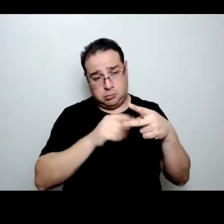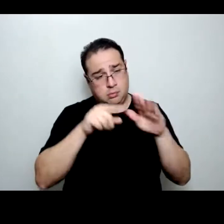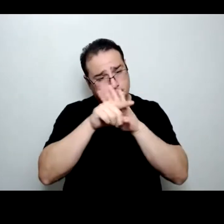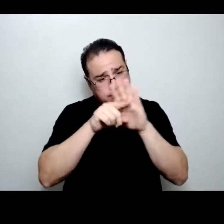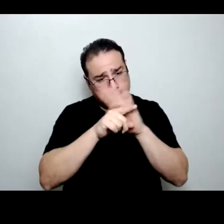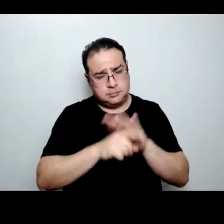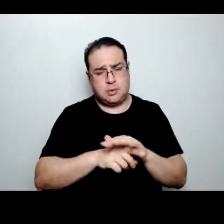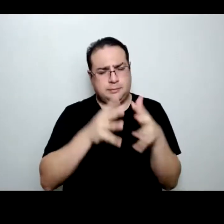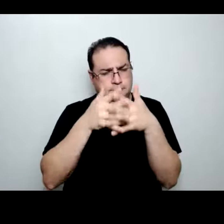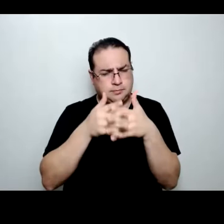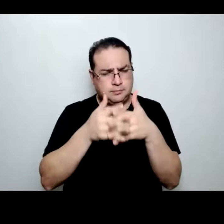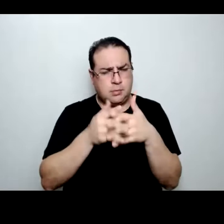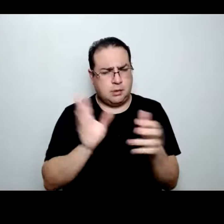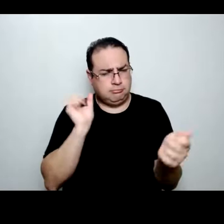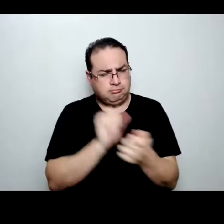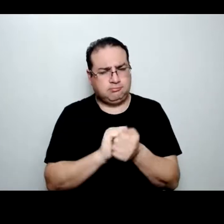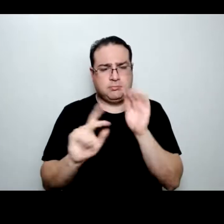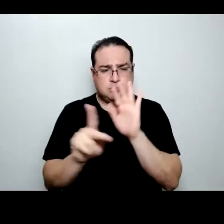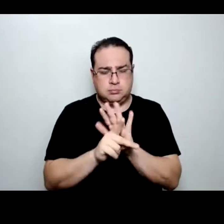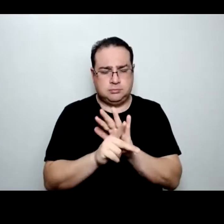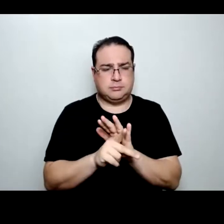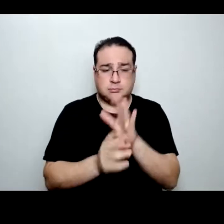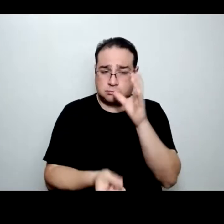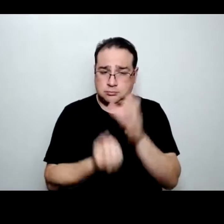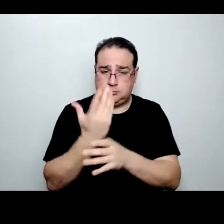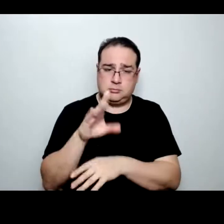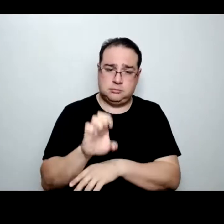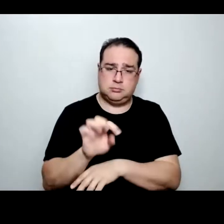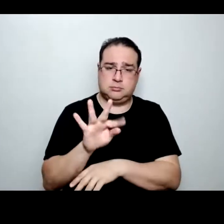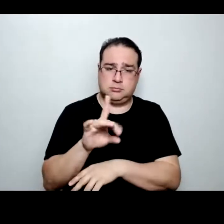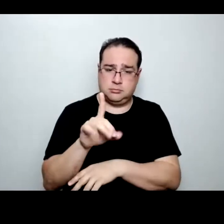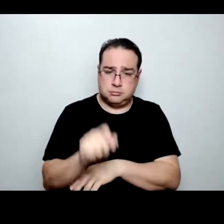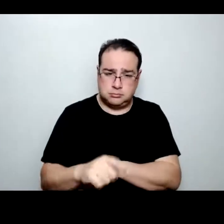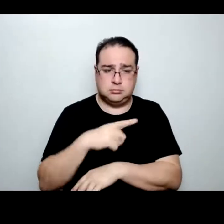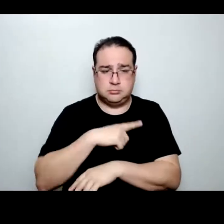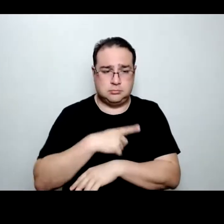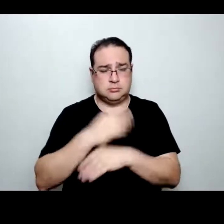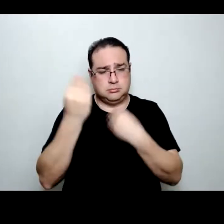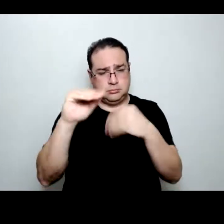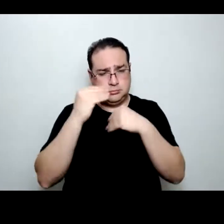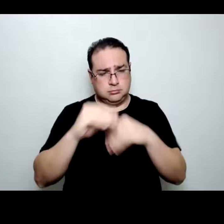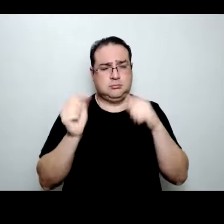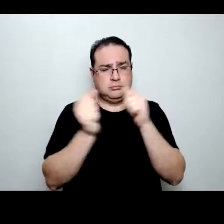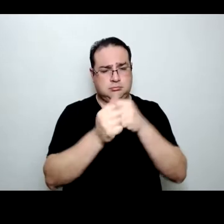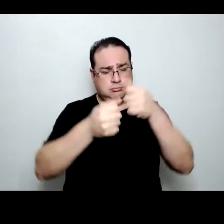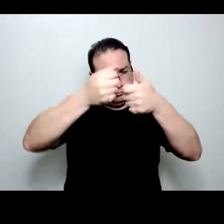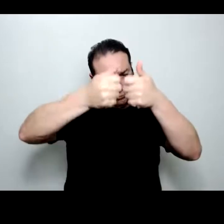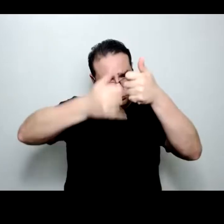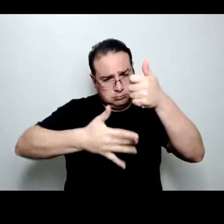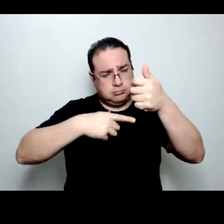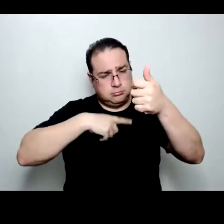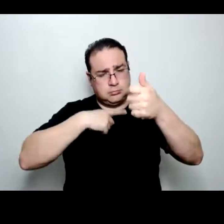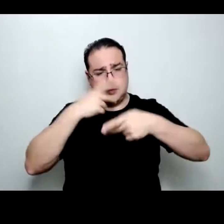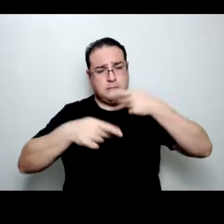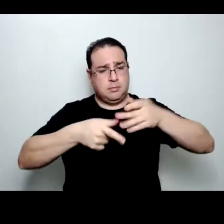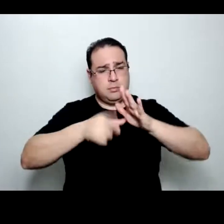da complexidade intrínseca da entrada em todos os seus subcomponentes, como